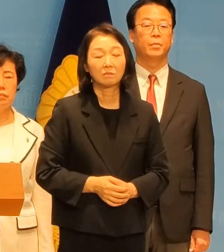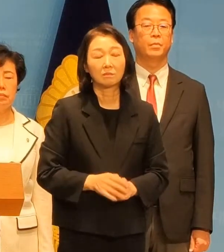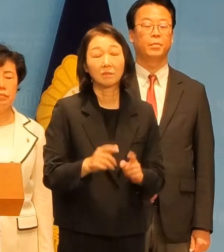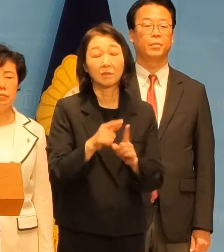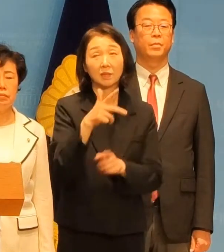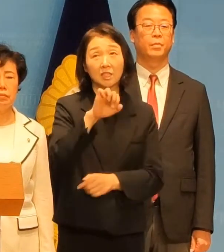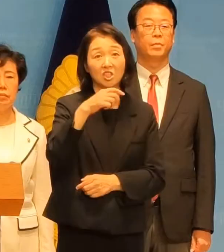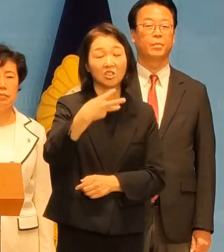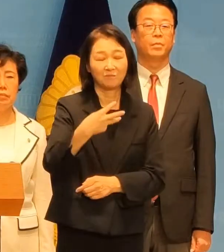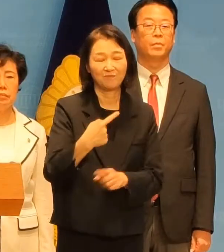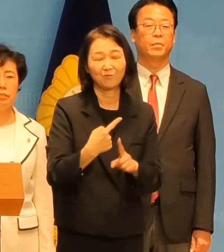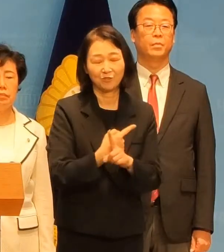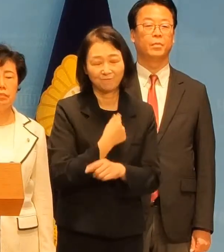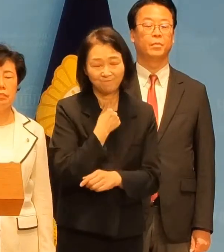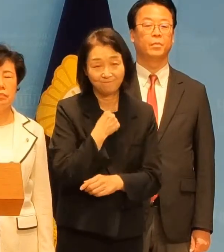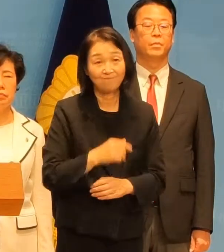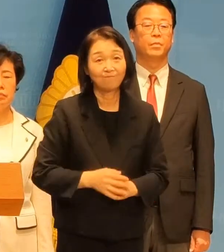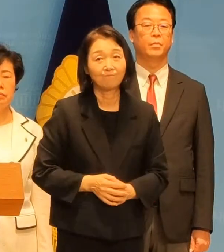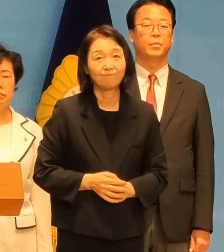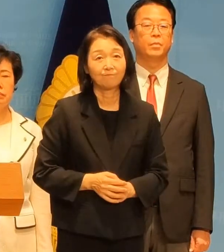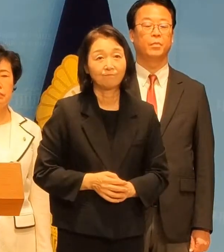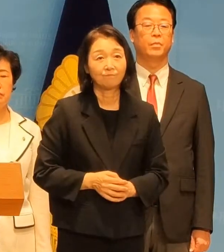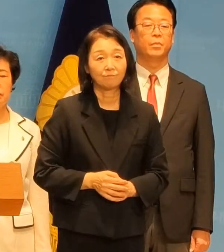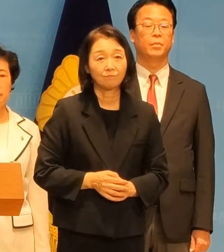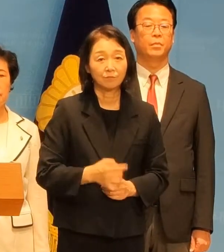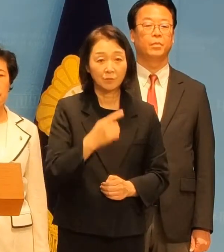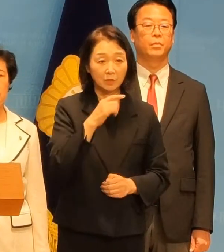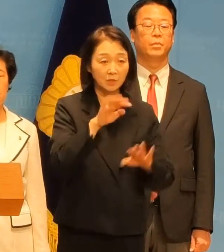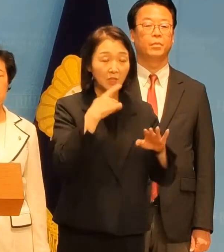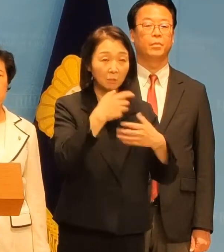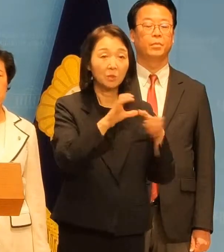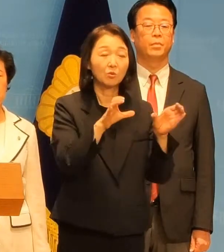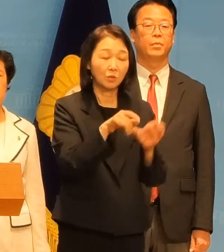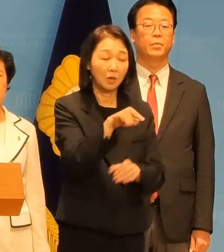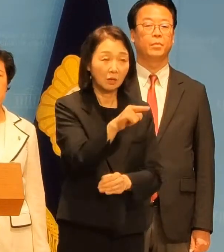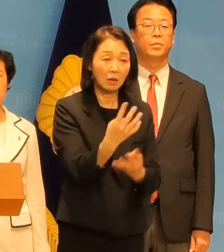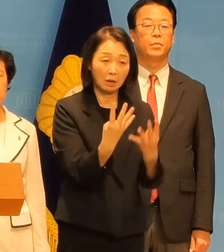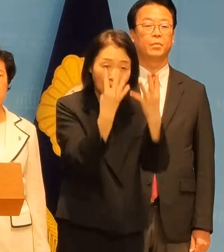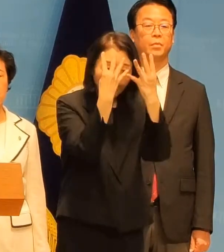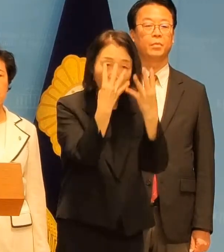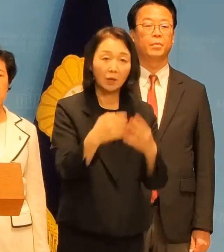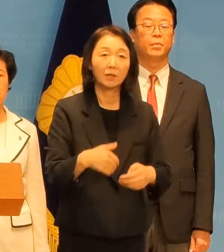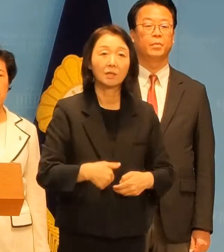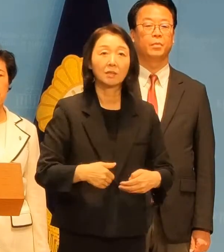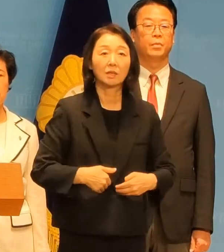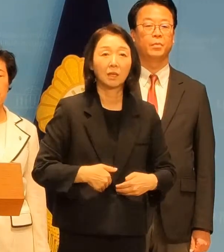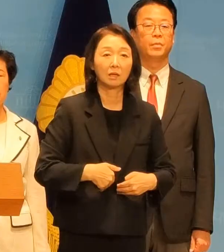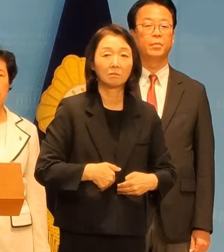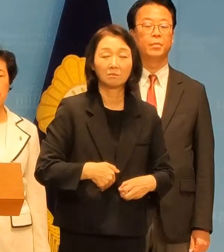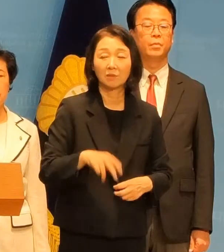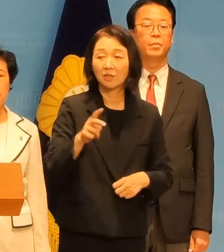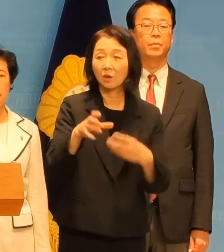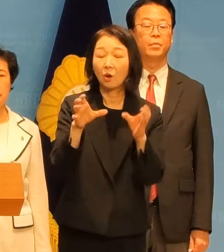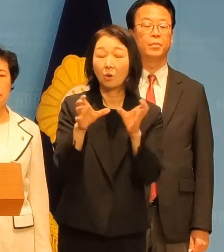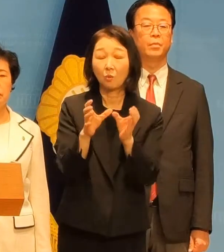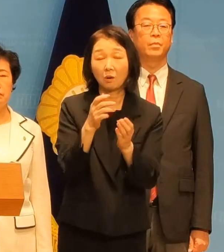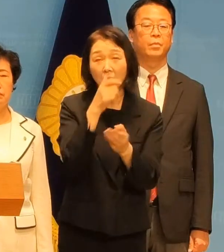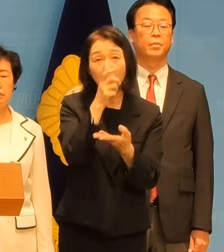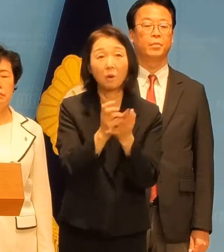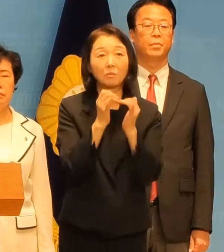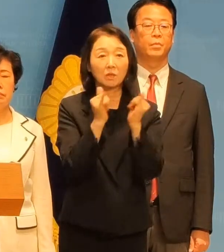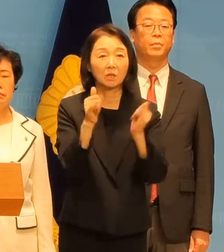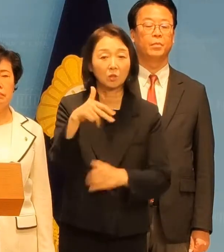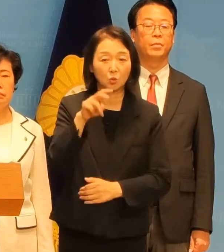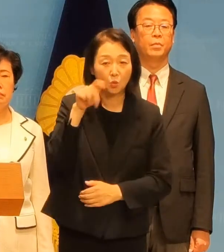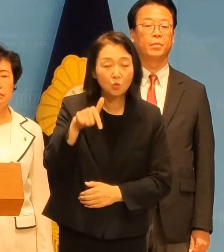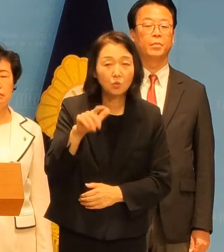고치겠습니다. 지금 민주당은 감옥에 있어야 할 여권 범죄자들, 조국 윤미향 감옥에서